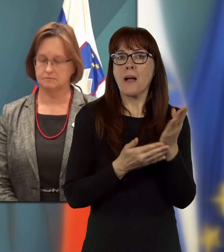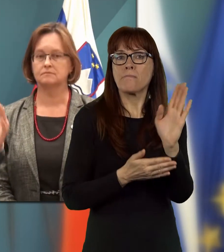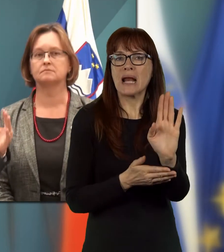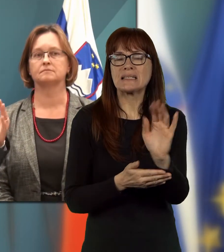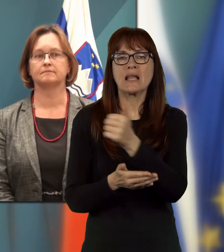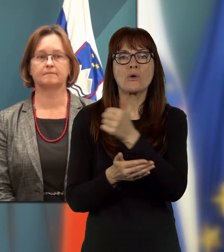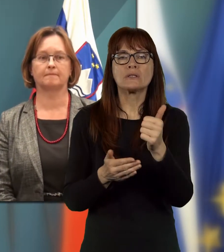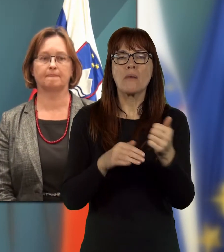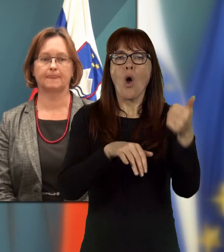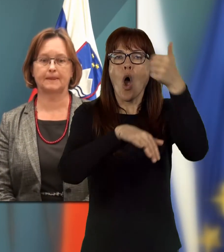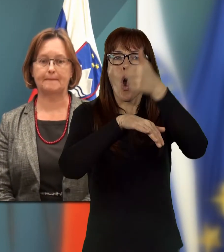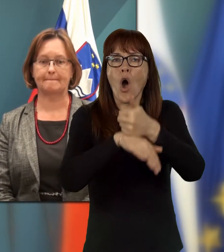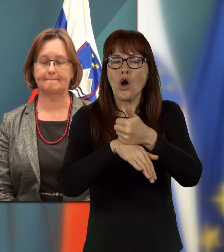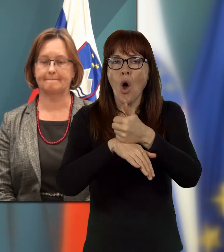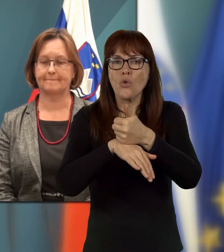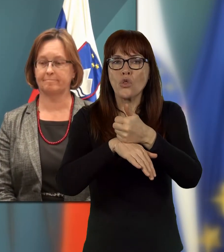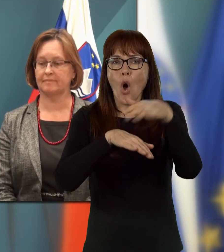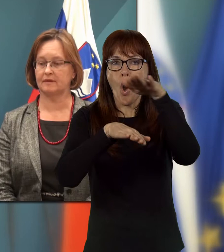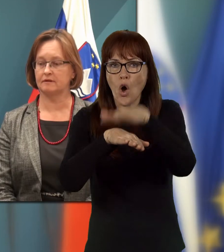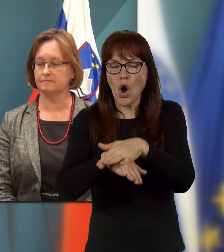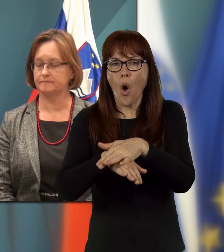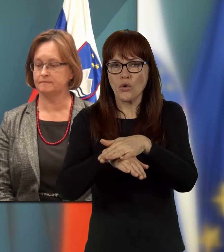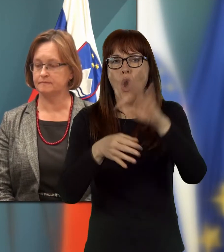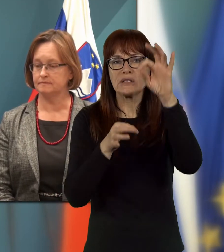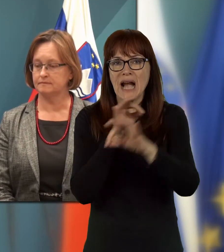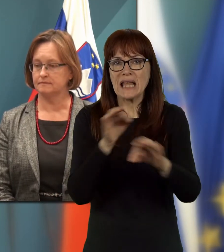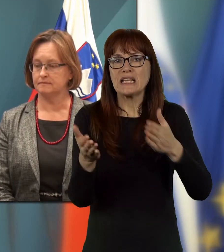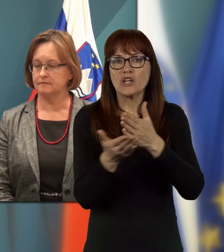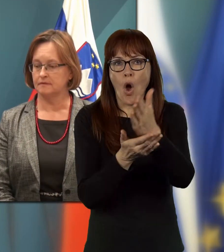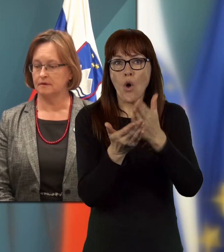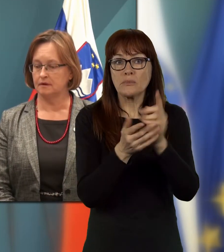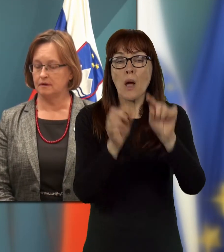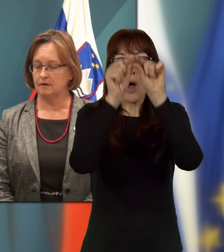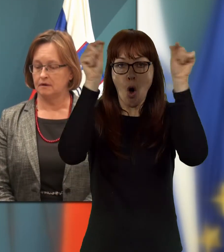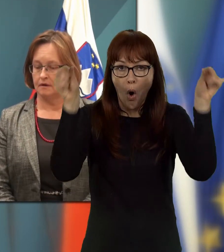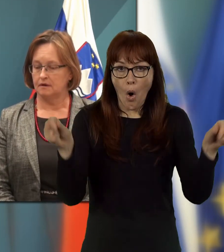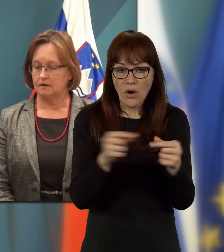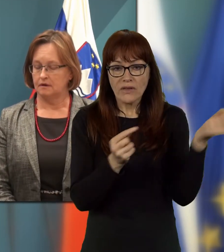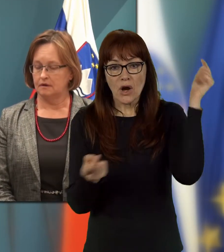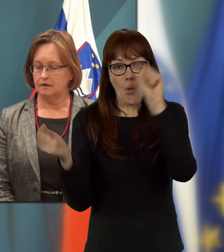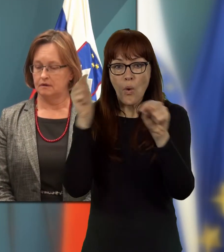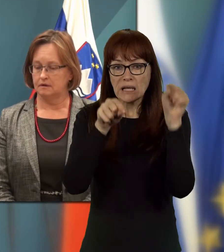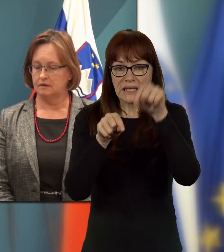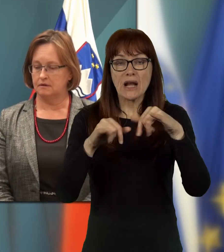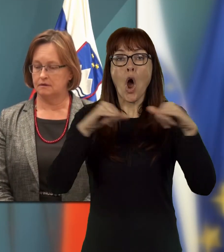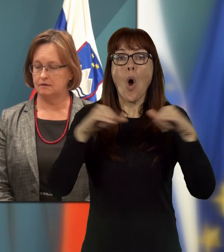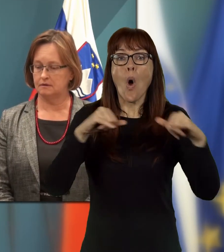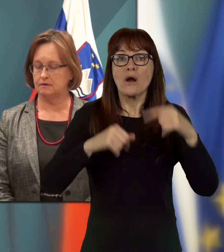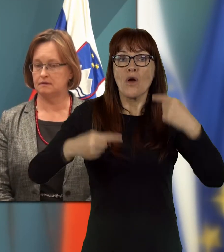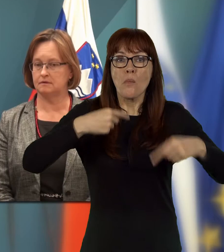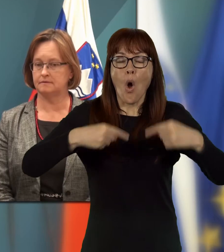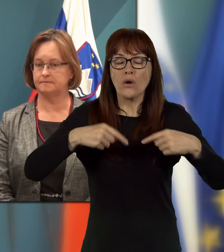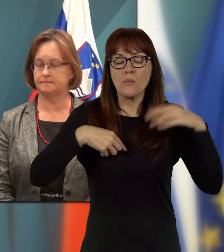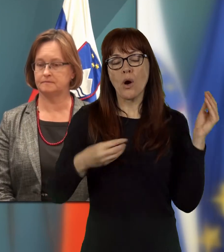ampak predstavlja samo krovno strateško usmeritev, se pravi okvir, v katerega se bomo pač zdaj